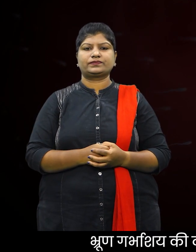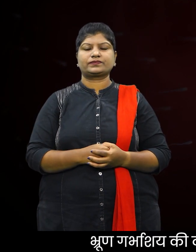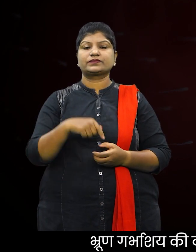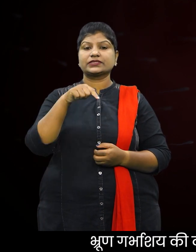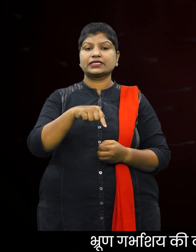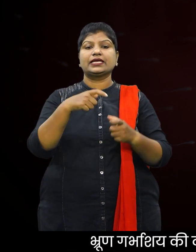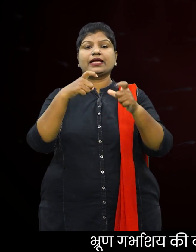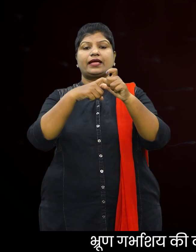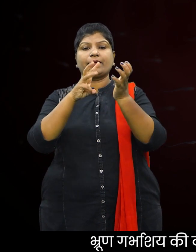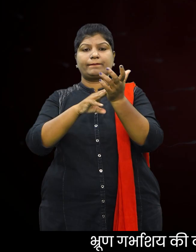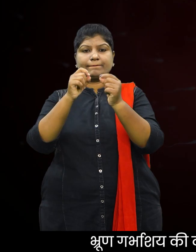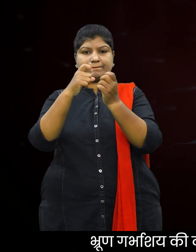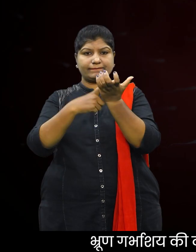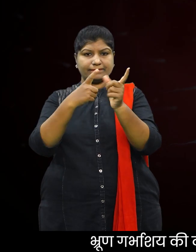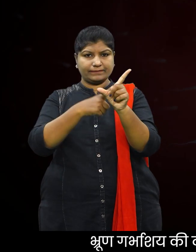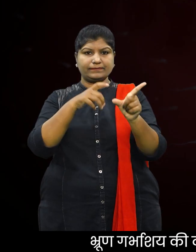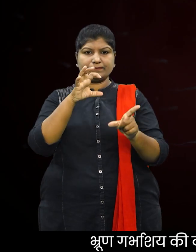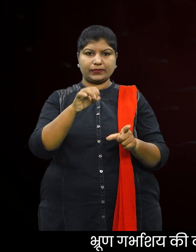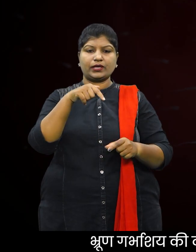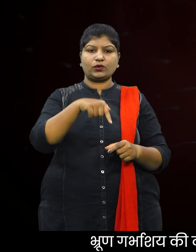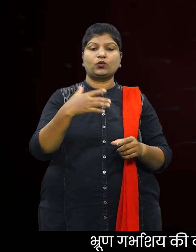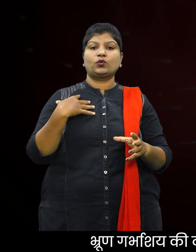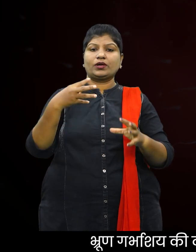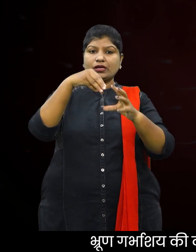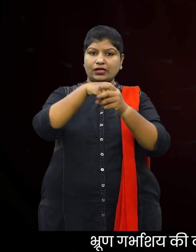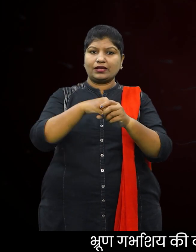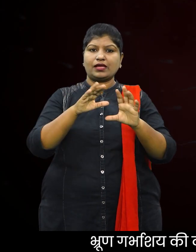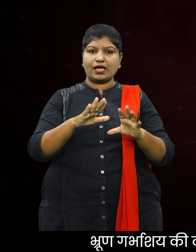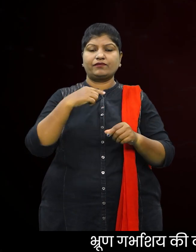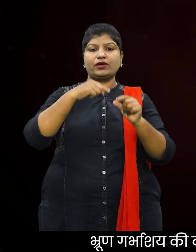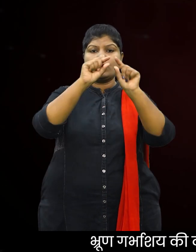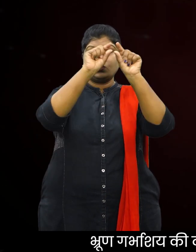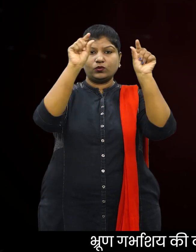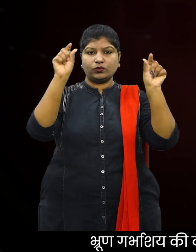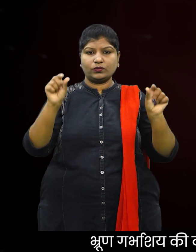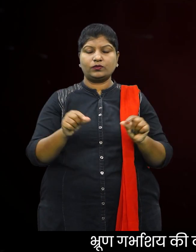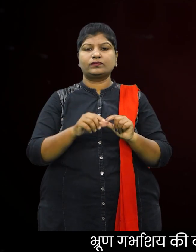भ्रूण गर्भाशय की दीवार में और विकास के लिए जुड़ जाता है।